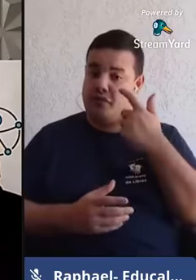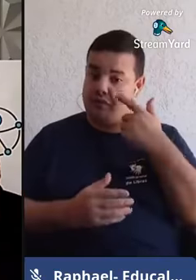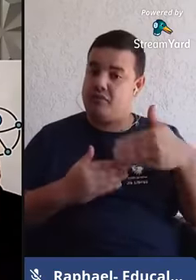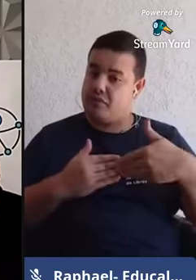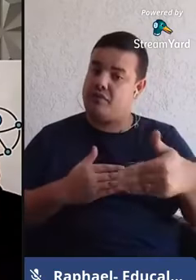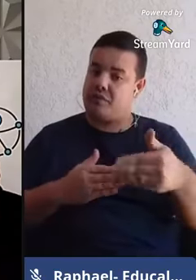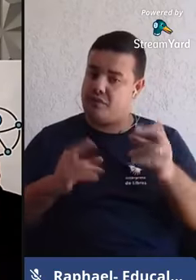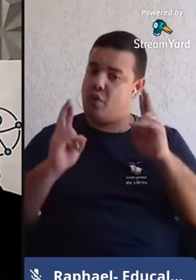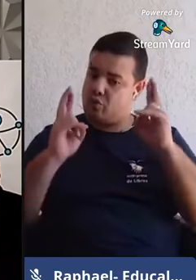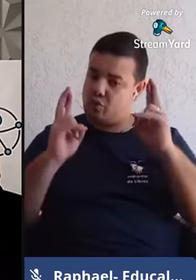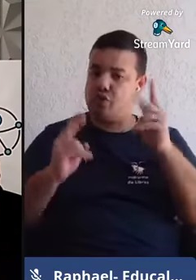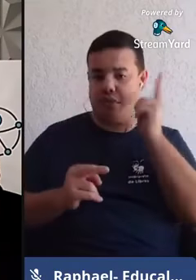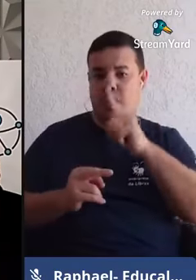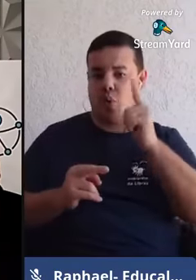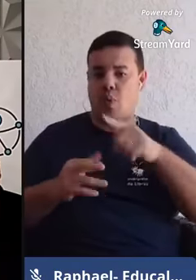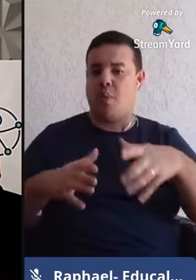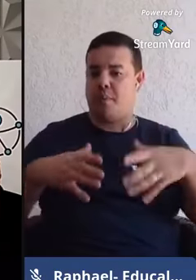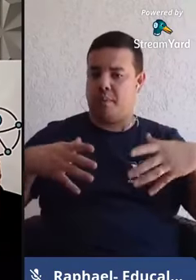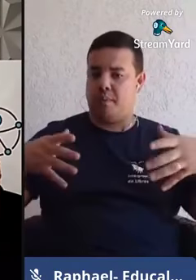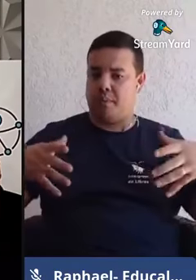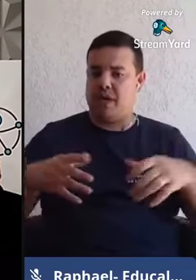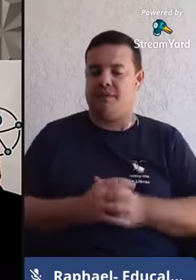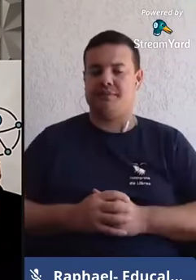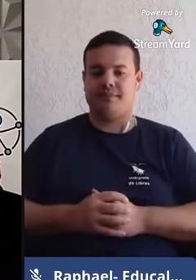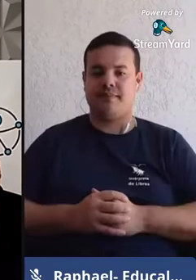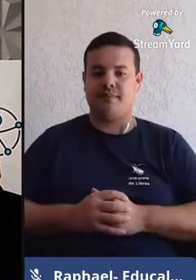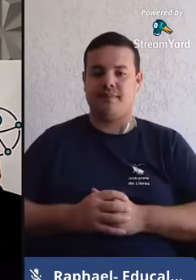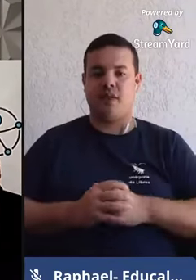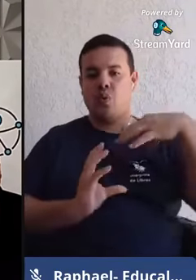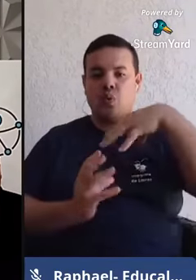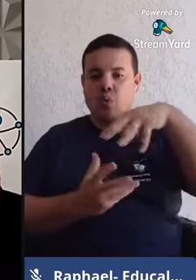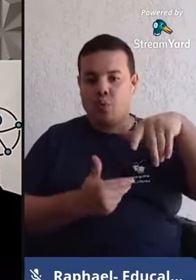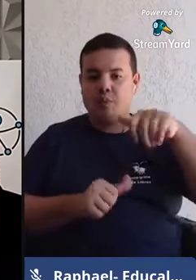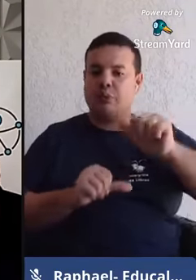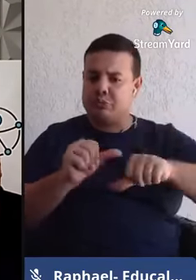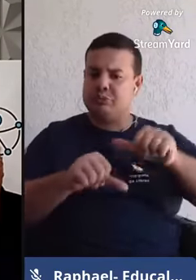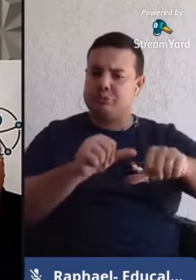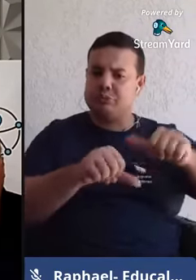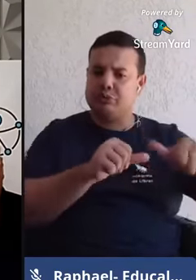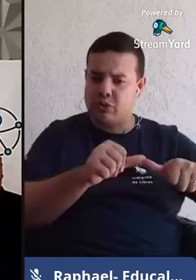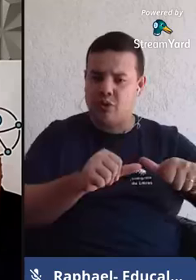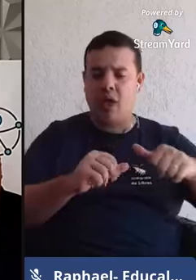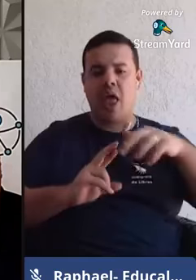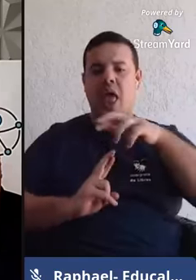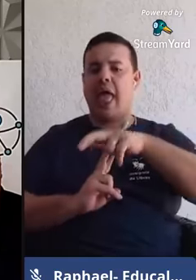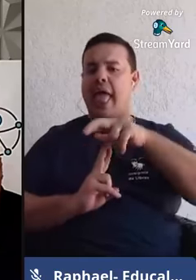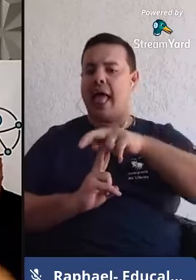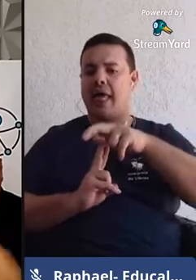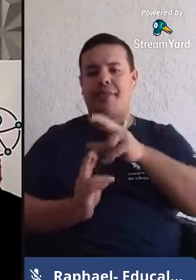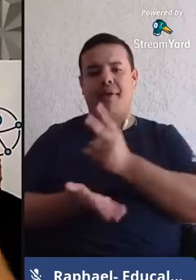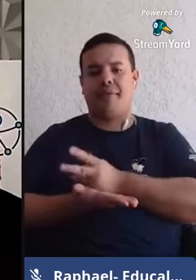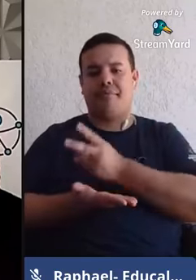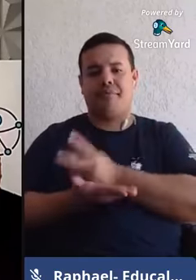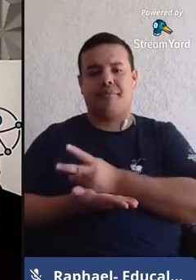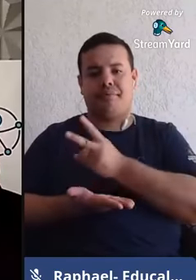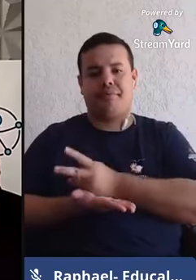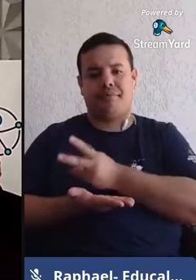para que aconteça. O mundo mudou e a Reatec não mudou, é isso? Exatamente. Mudou,